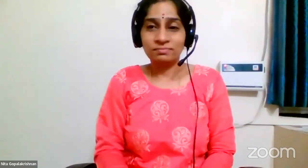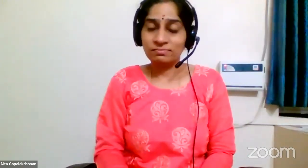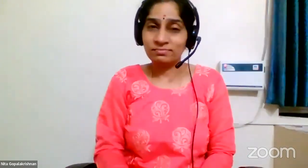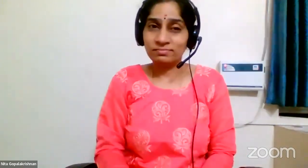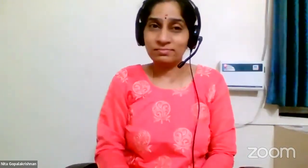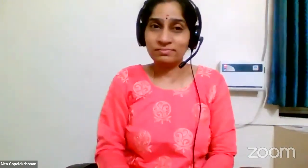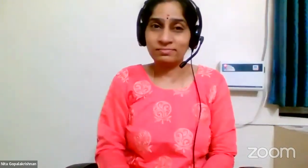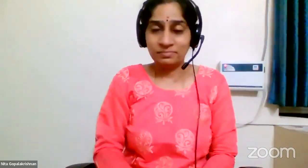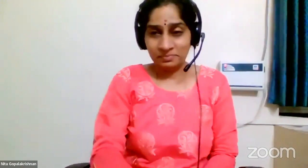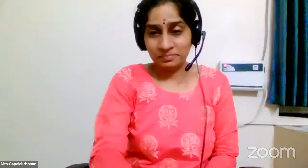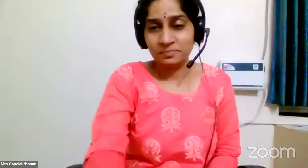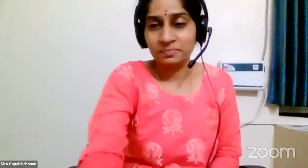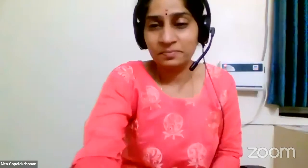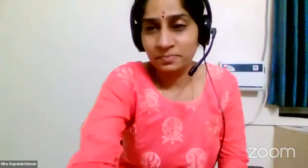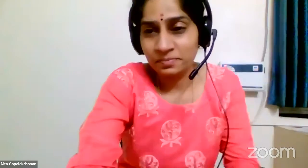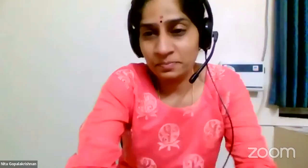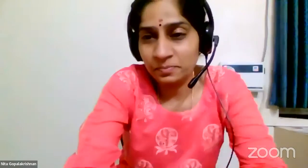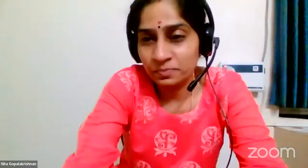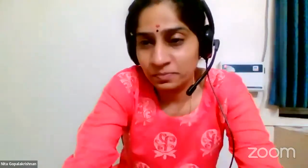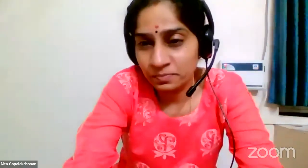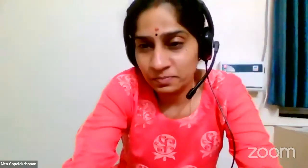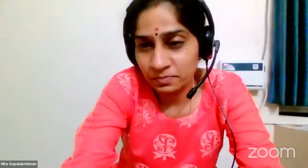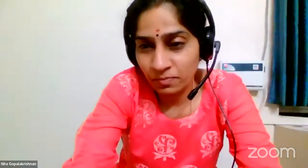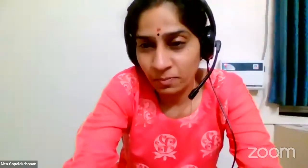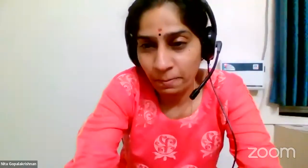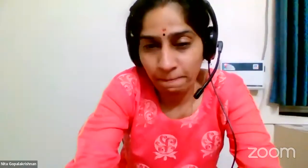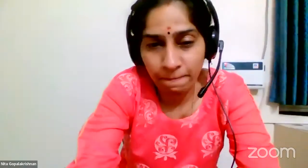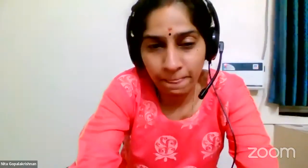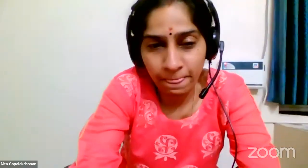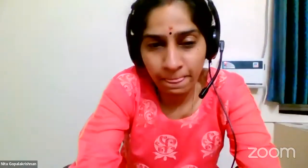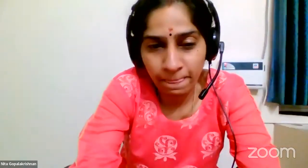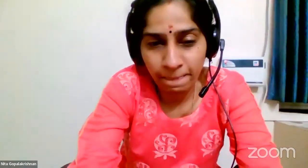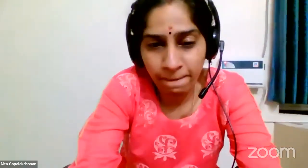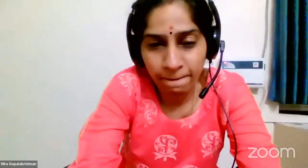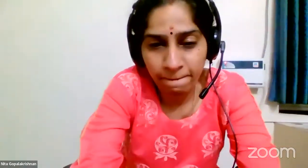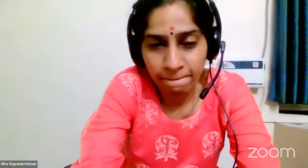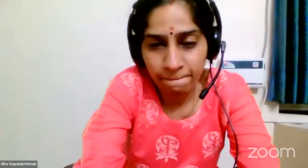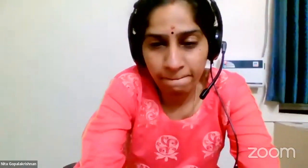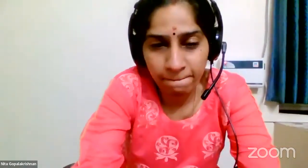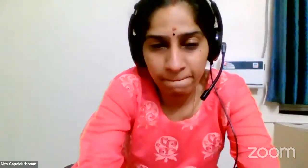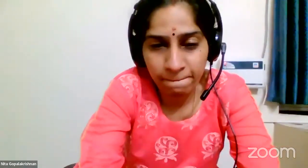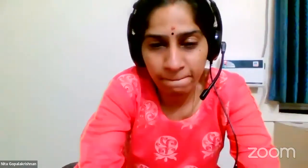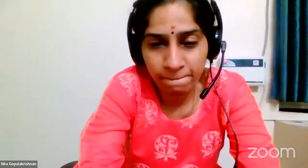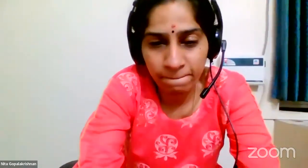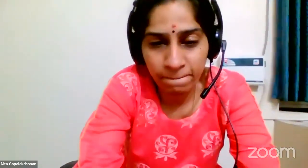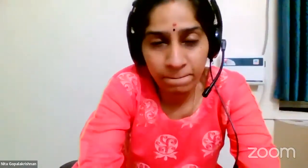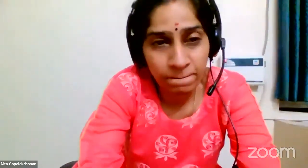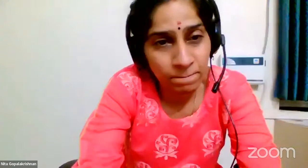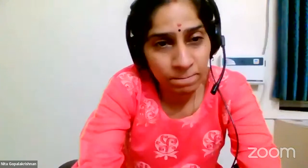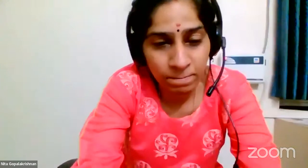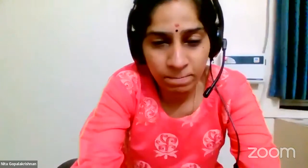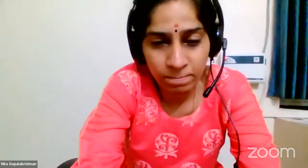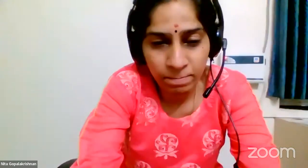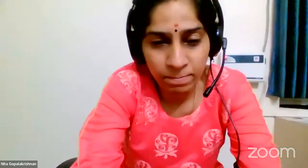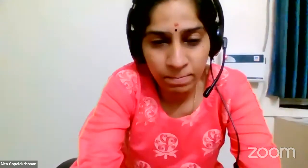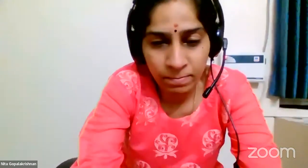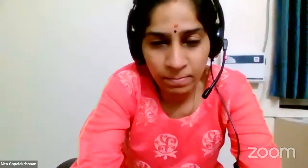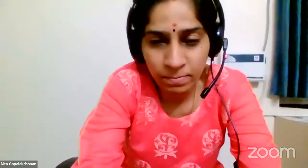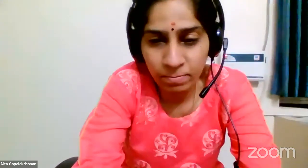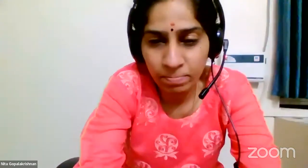और विकर्म, तीन प्रकार के कर्म बताए। कर्म, अकर्म, विकर्म।